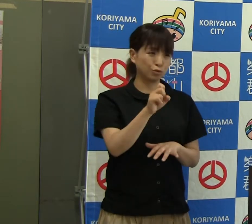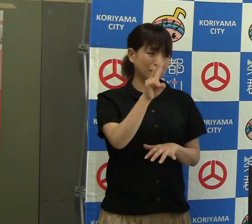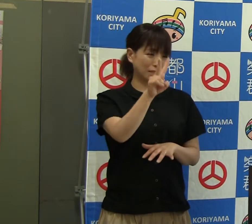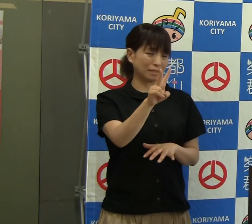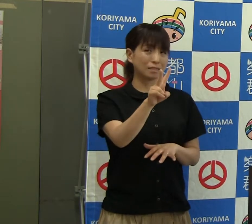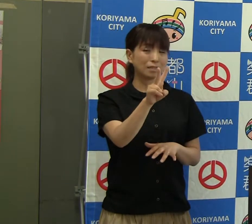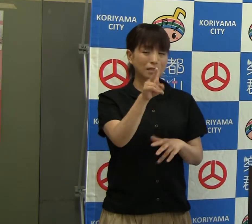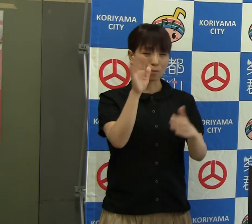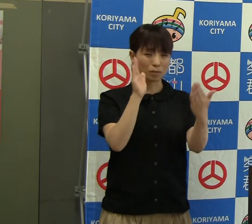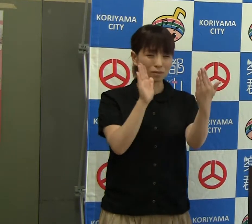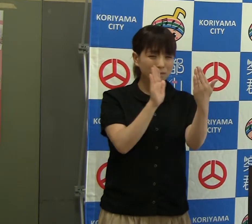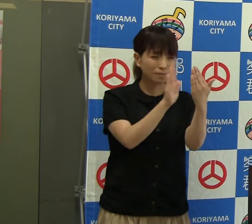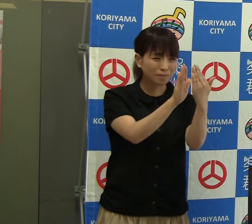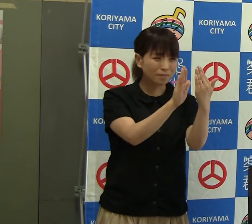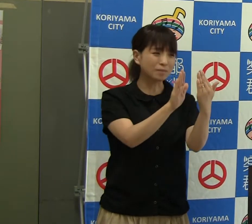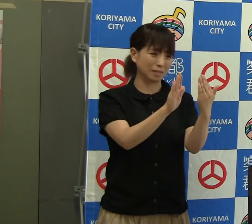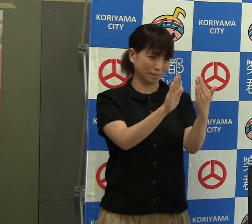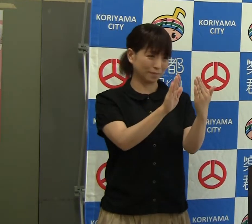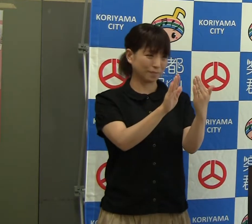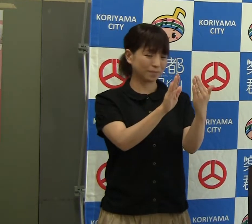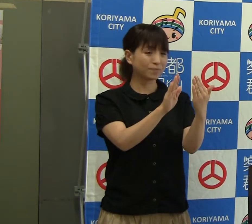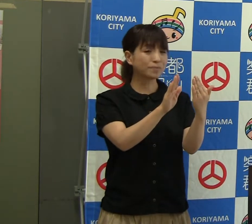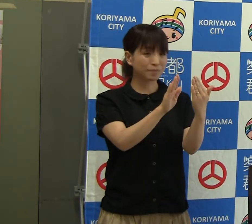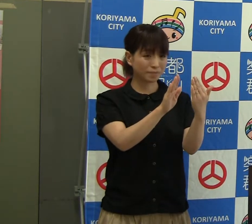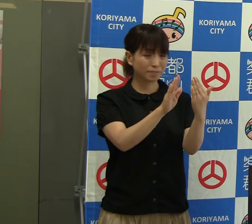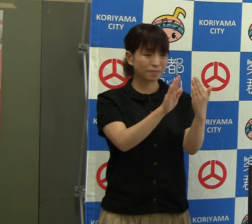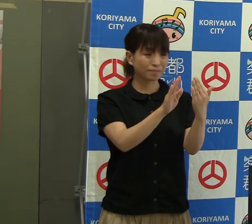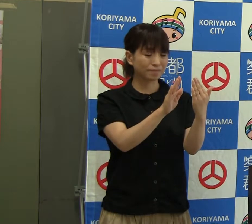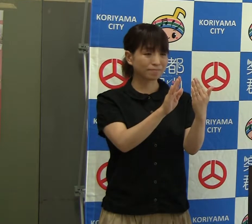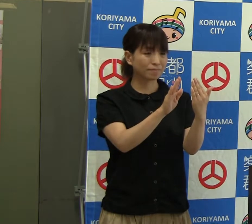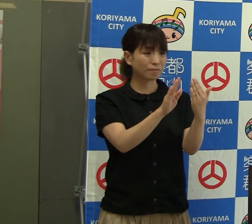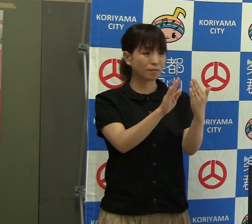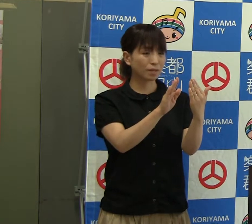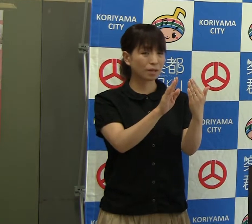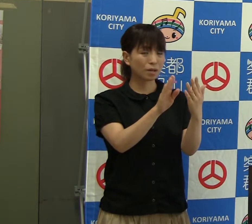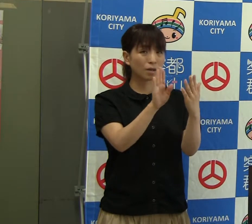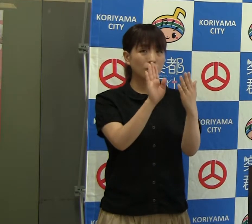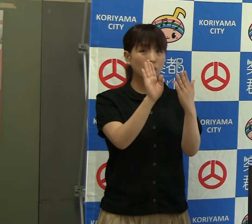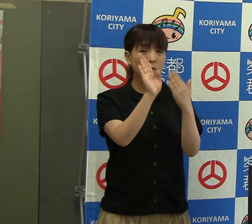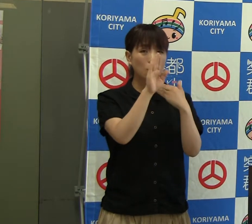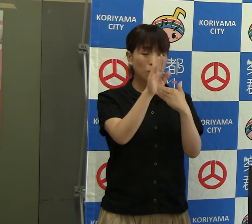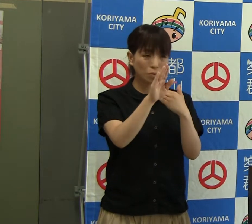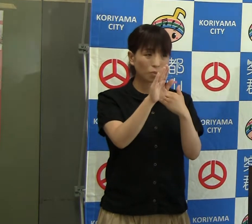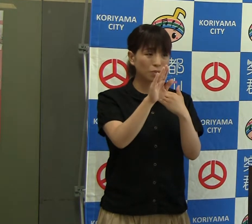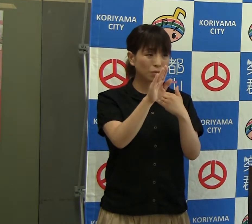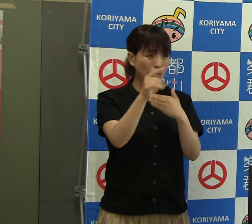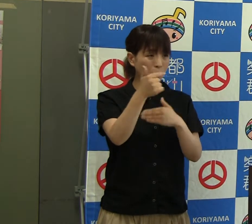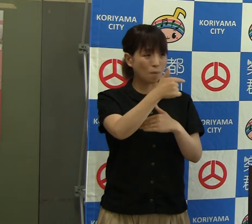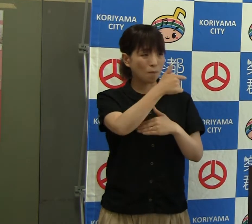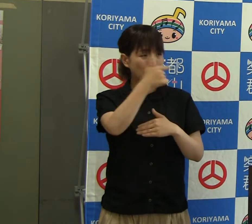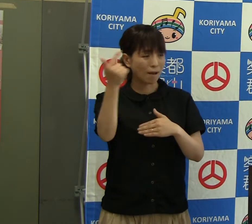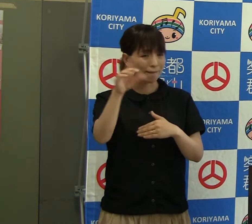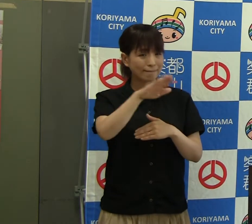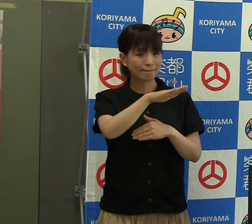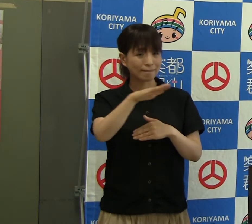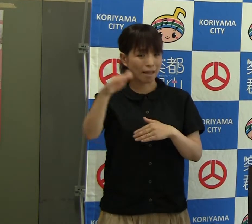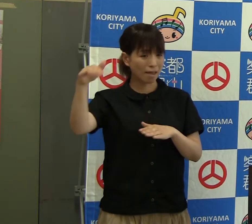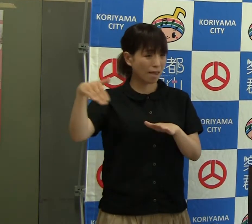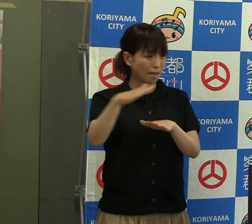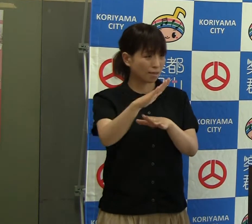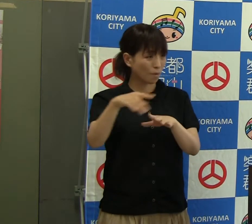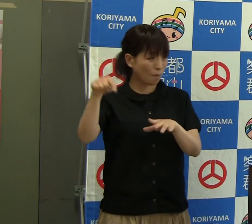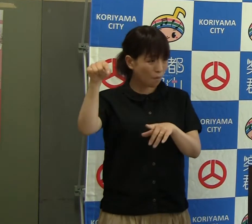く模様でございまして、今度は太平洋の方から日本海に抜けるような